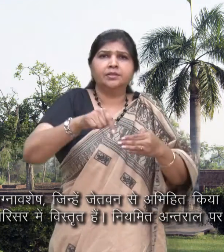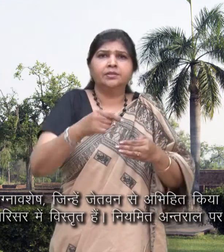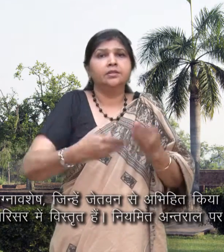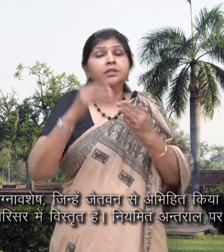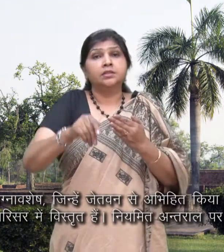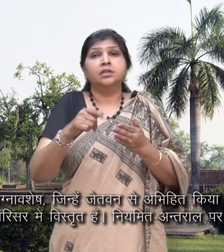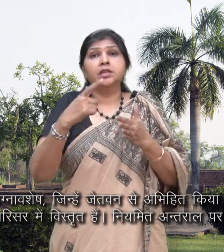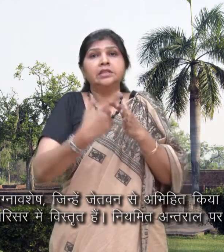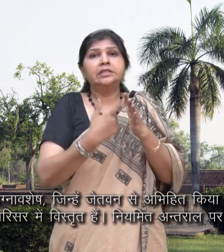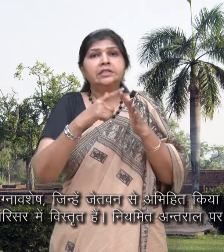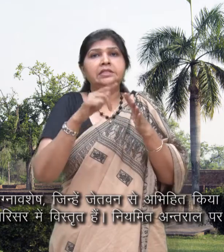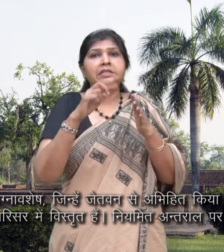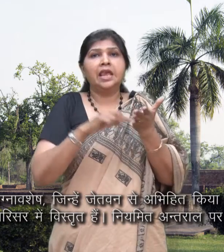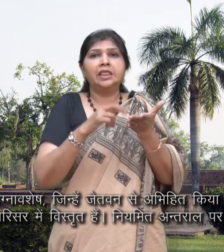जिन्हें जेतवन से अभिहित किया गया है,